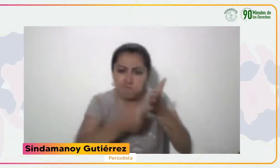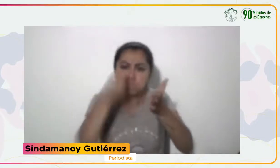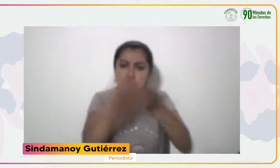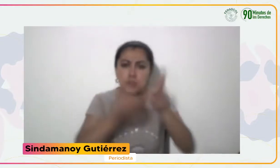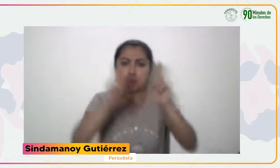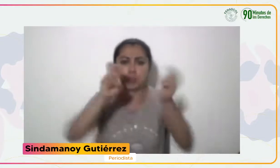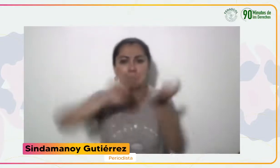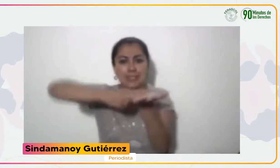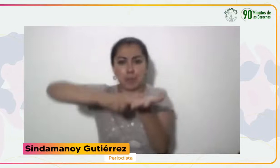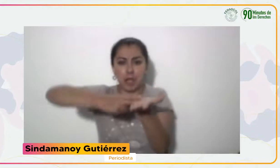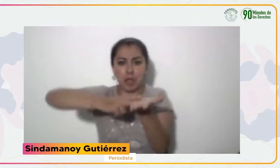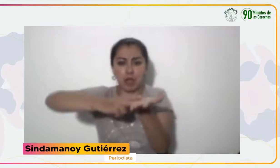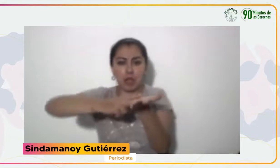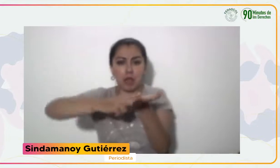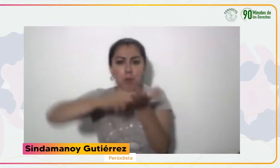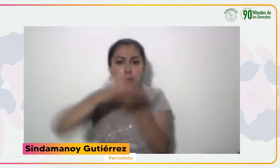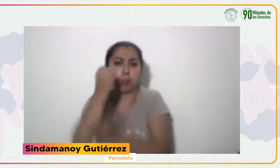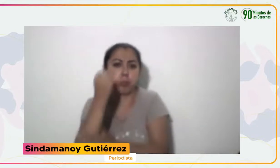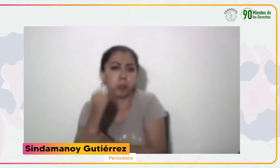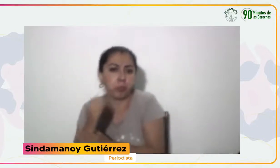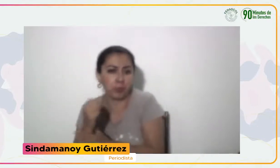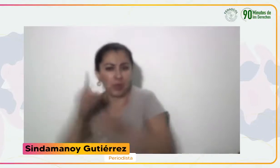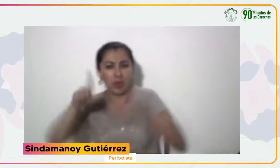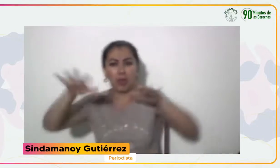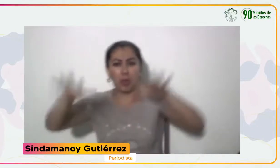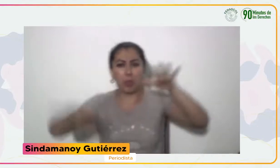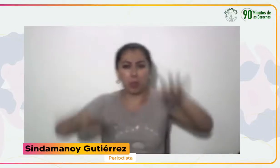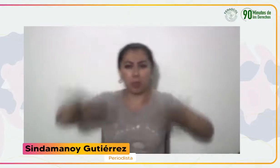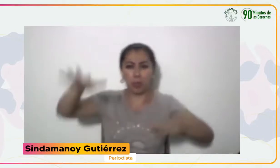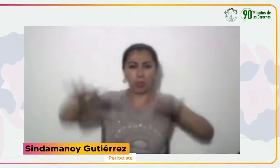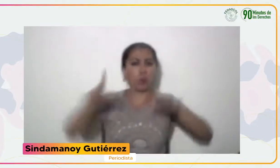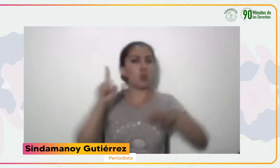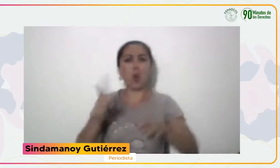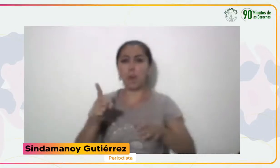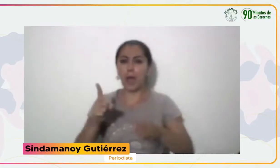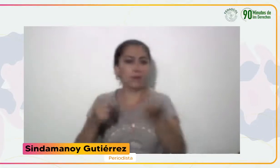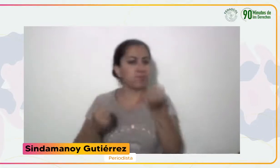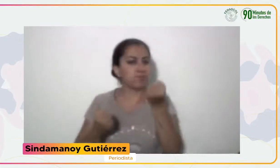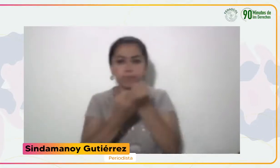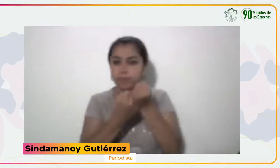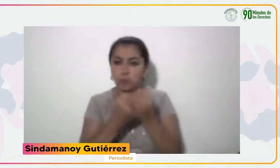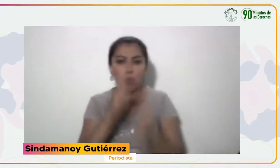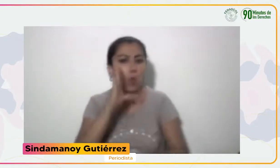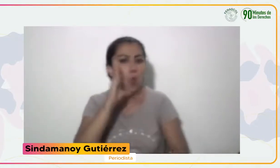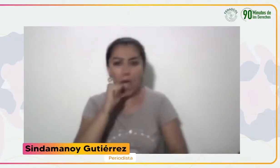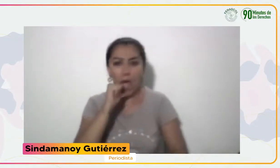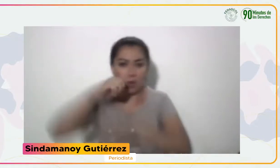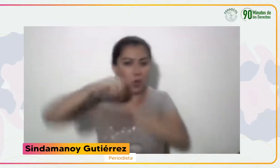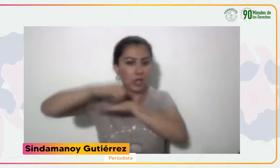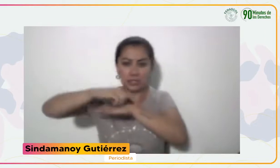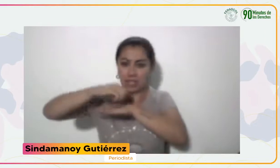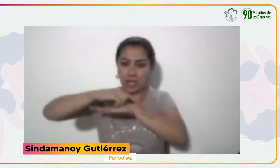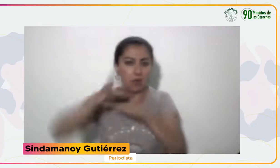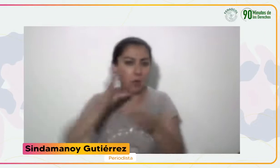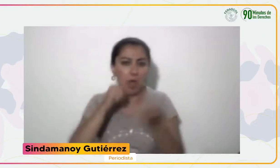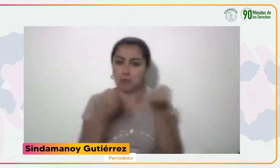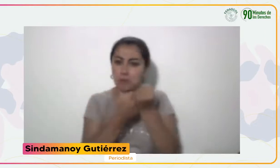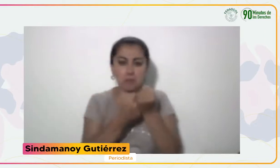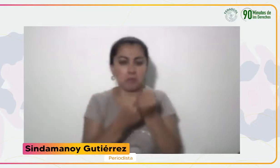Magda, sobre esta insistencia, por ejemplo, y contar con los servicios de interpretación, también entender que